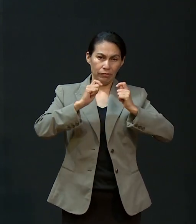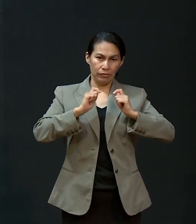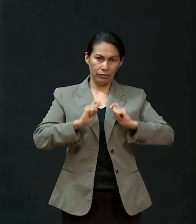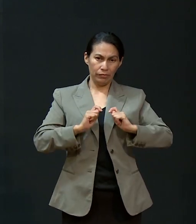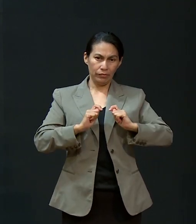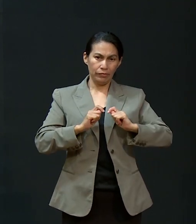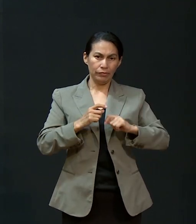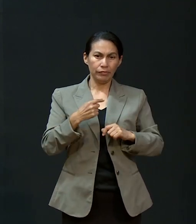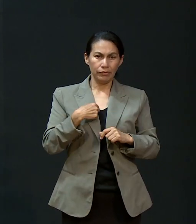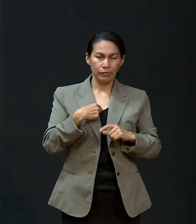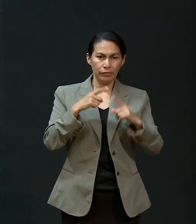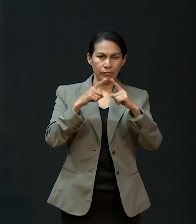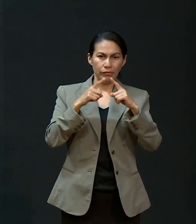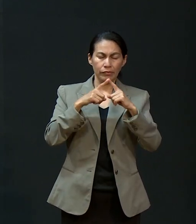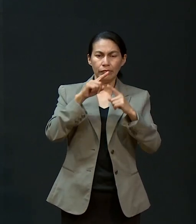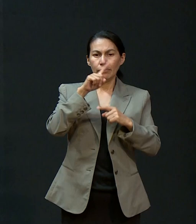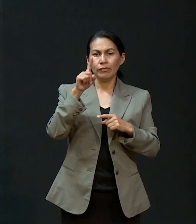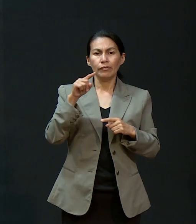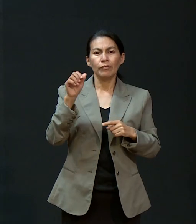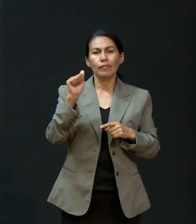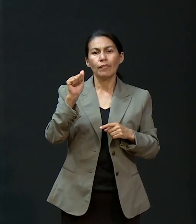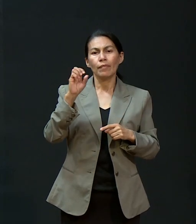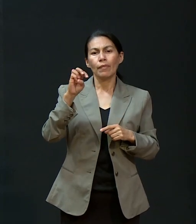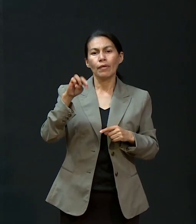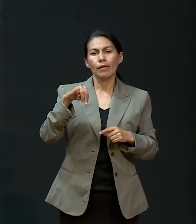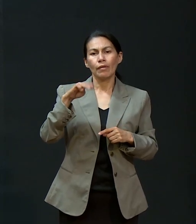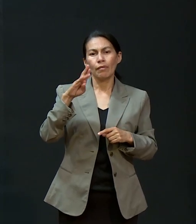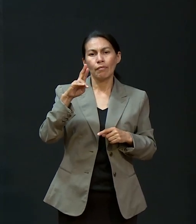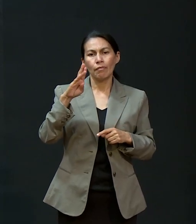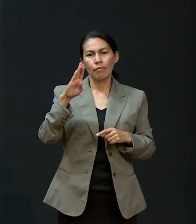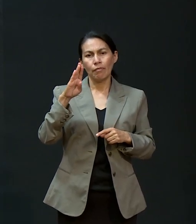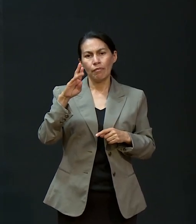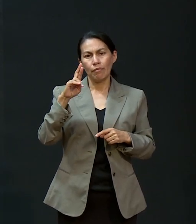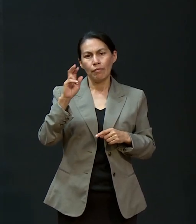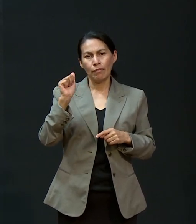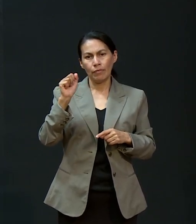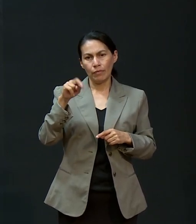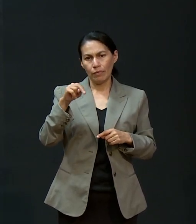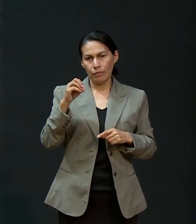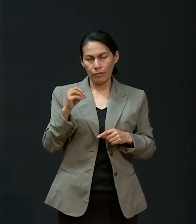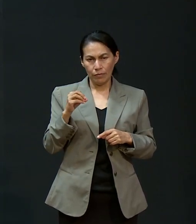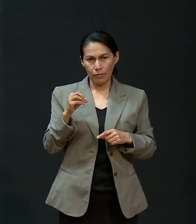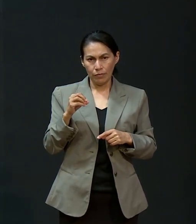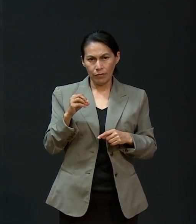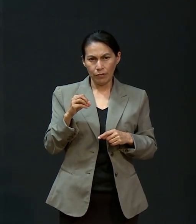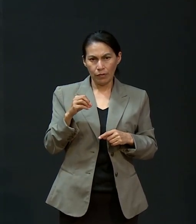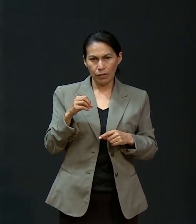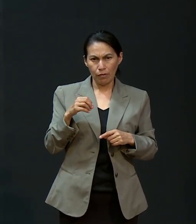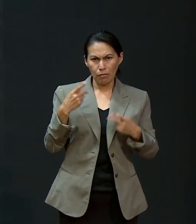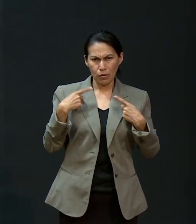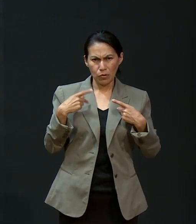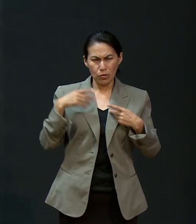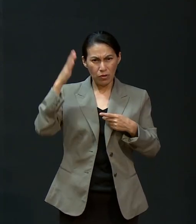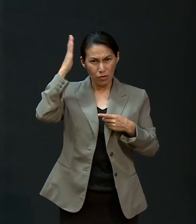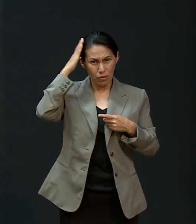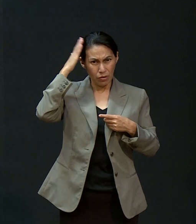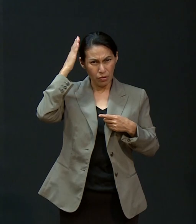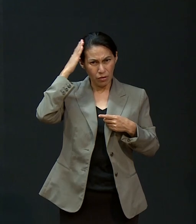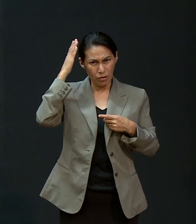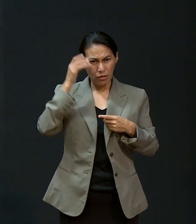estar en un cargo. Yo asisto a la iglesia de San Brano y pues este, durante los nombramientos